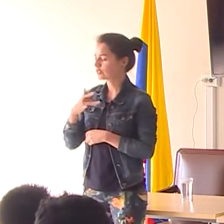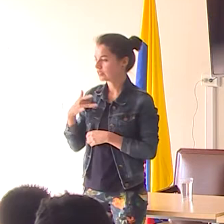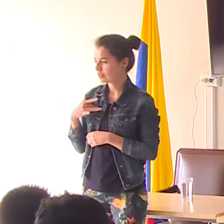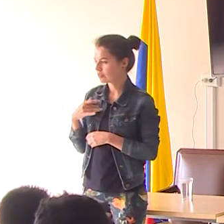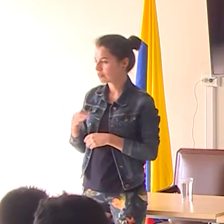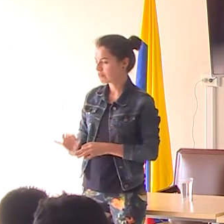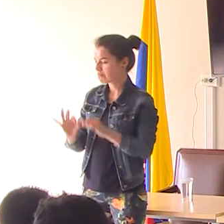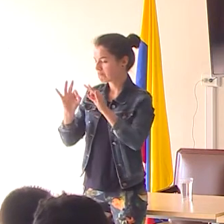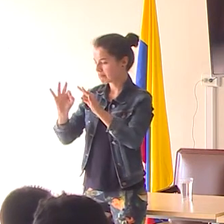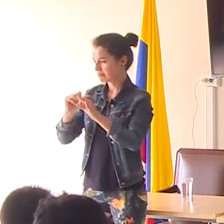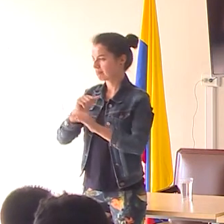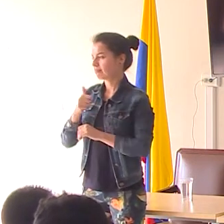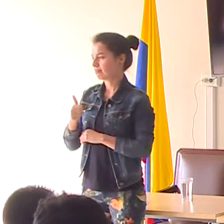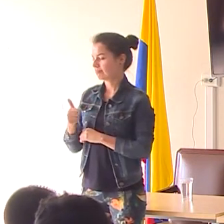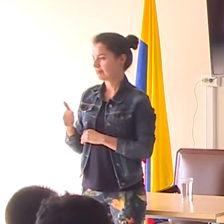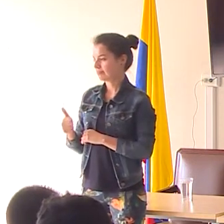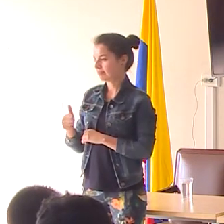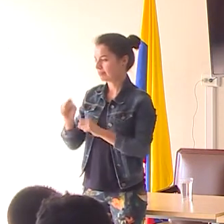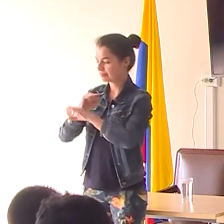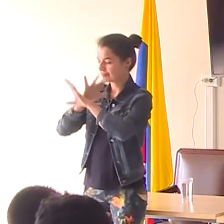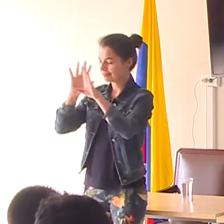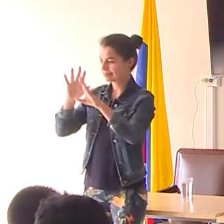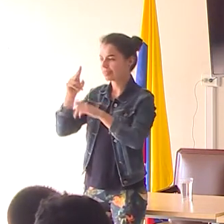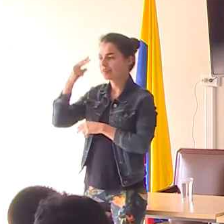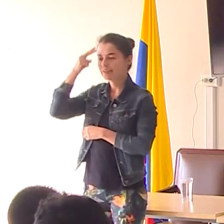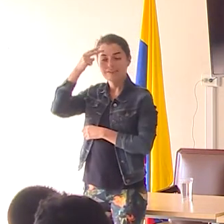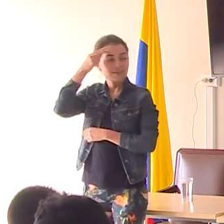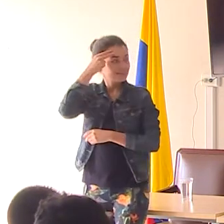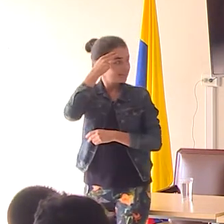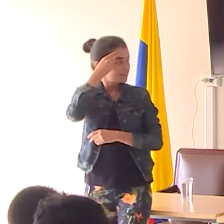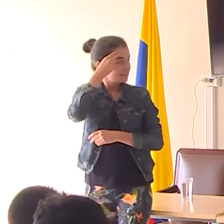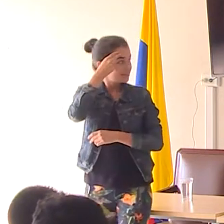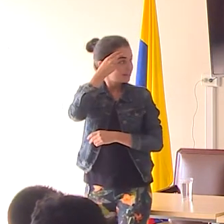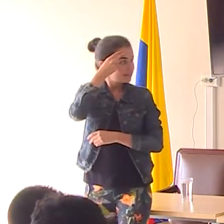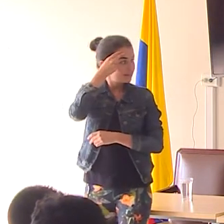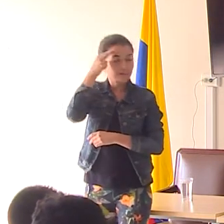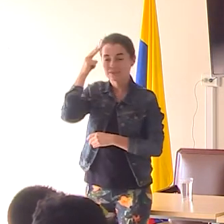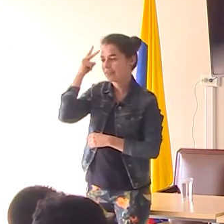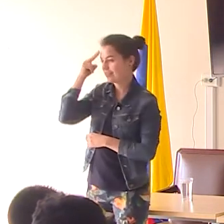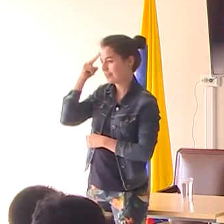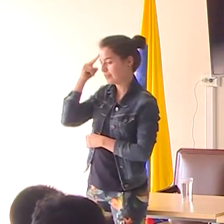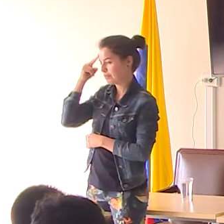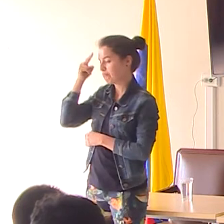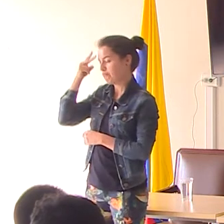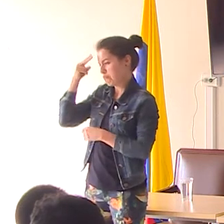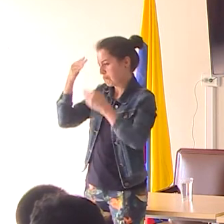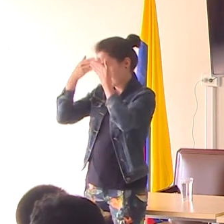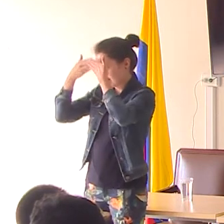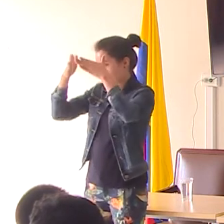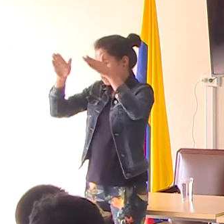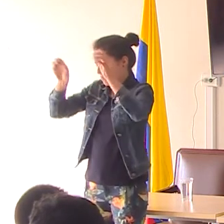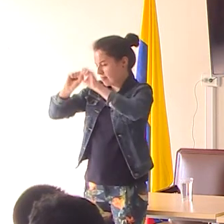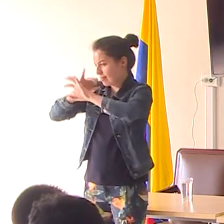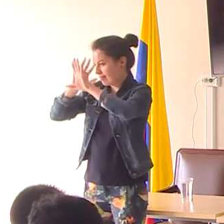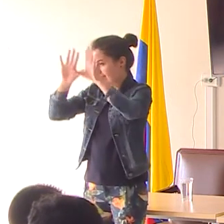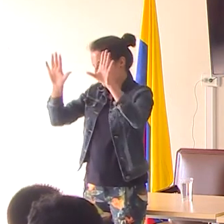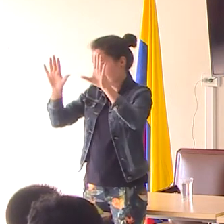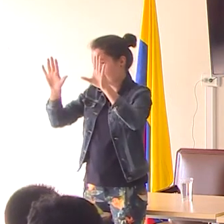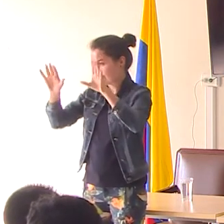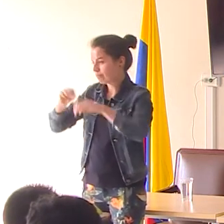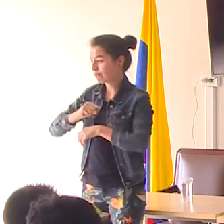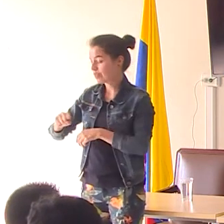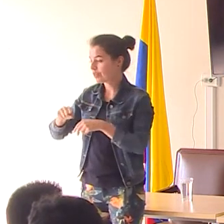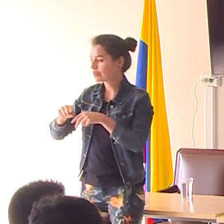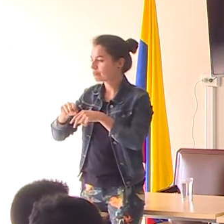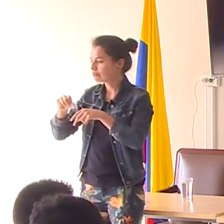originalmente dentro de la lógica digamos una lógica clásica de democracia se entiende son derechos sociales a